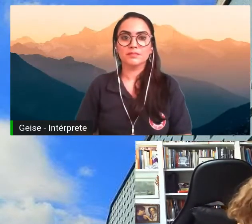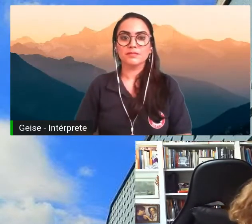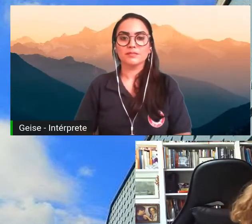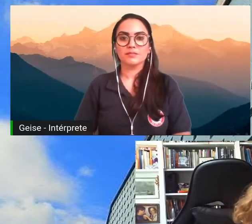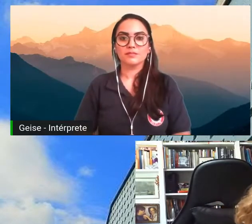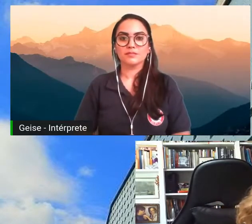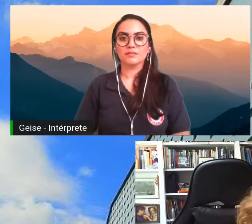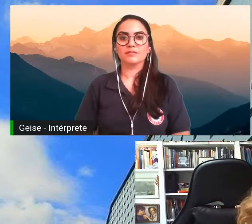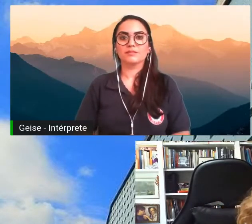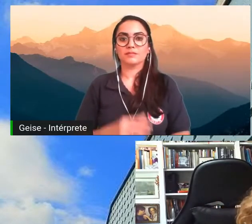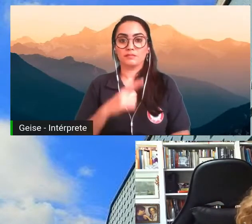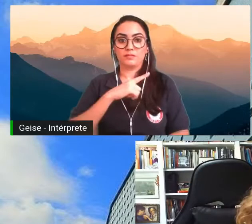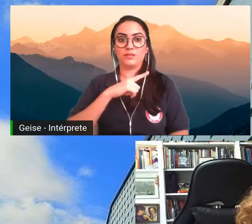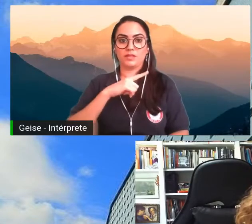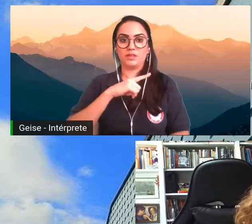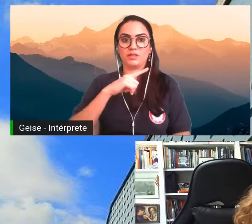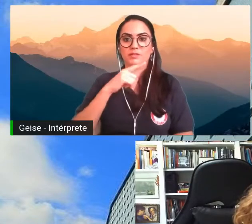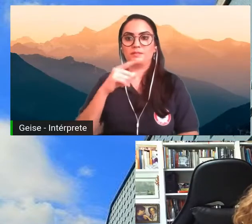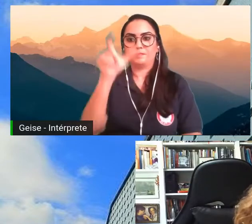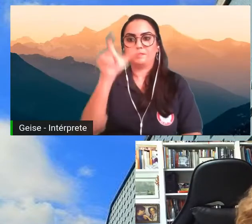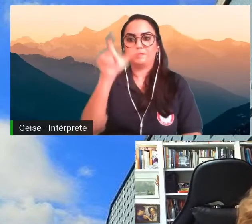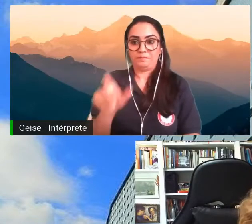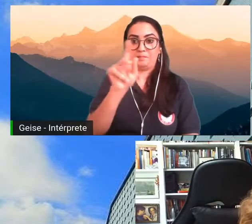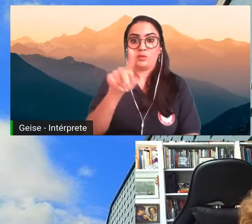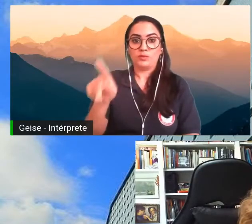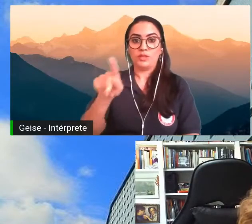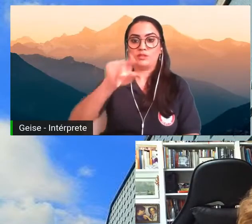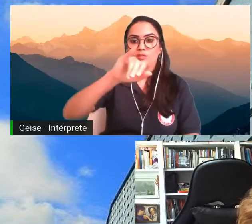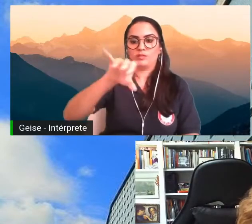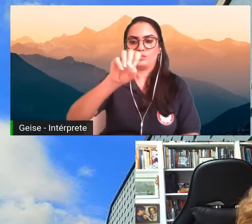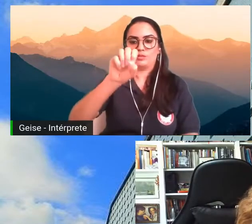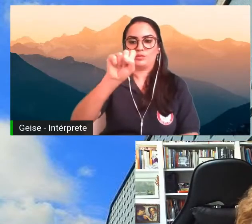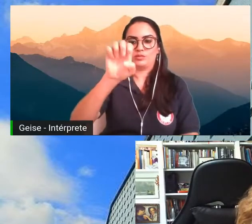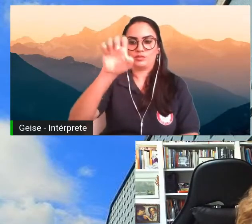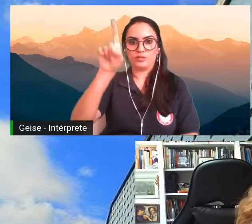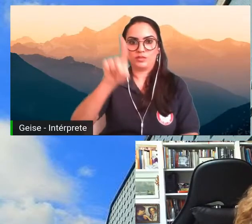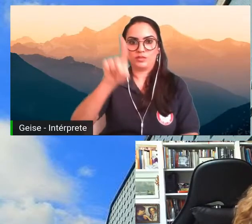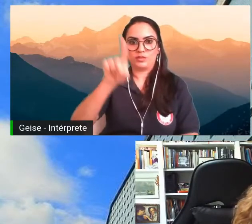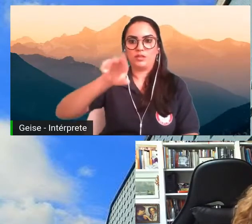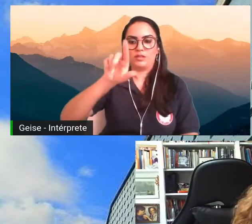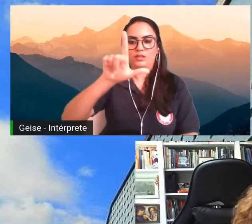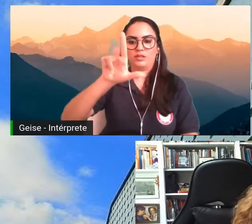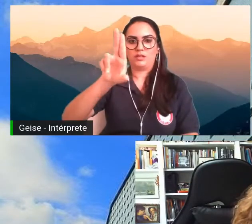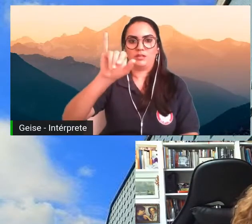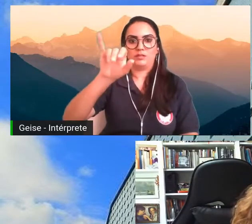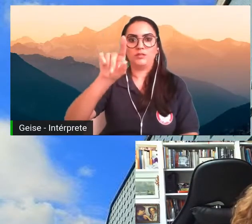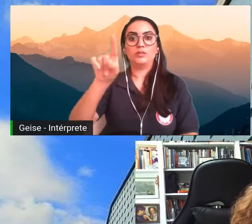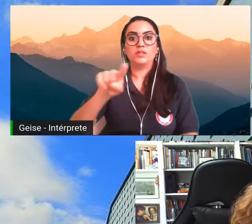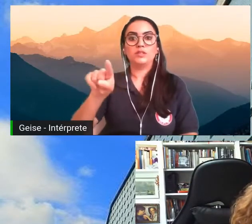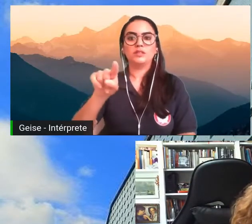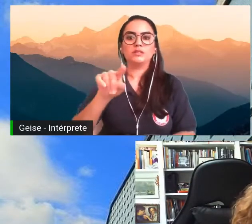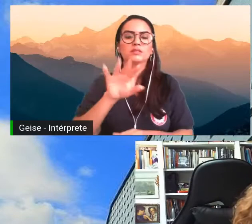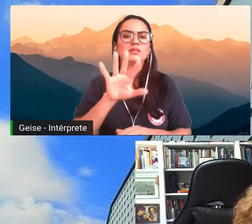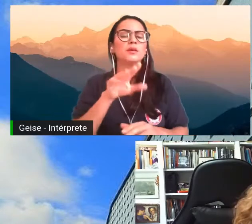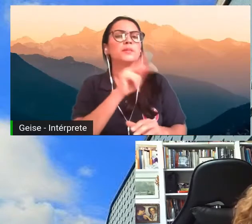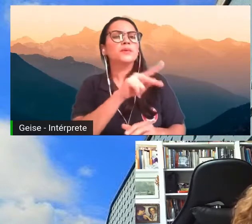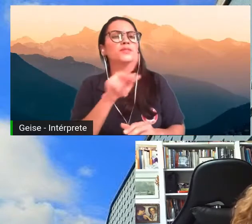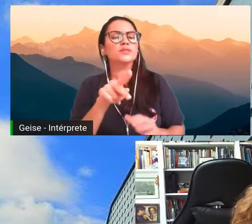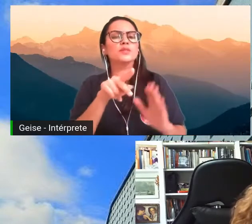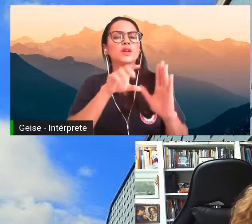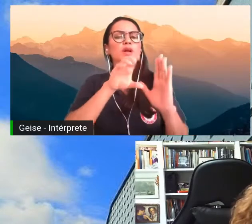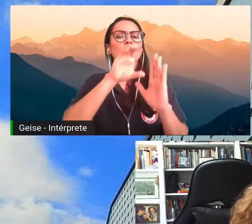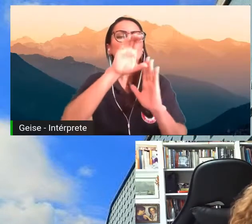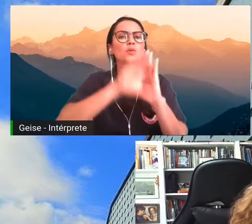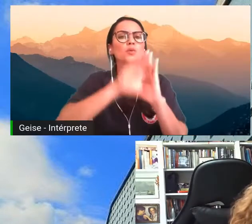Temos aqui o professor José Luiz está perguntando... Professora, quando é que o currículo vai falar de cidadania? Como é que a educação profissional